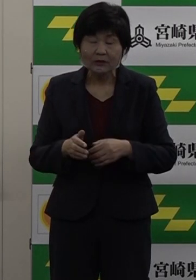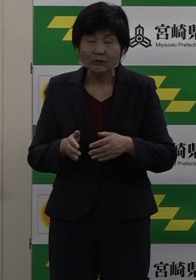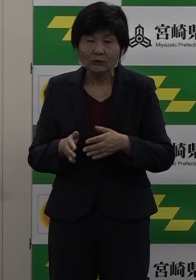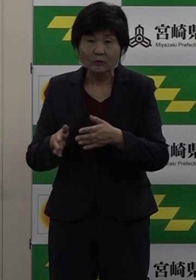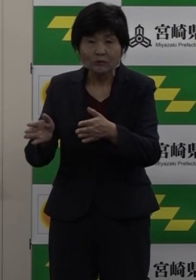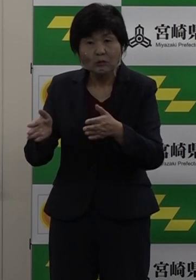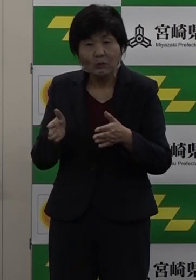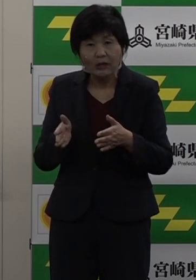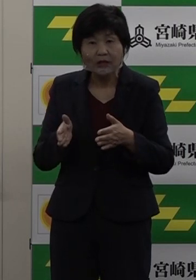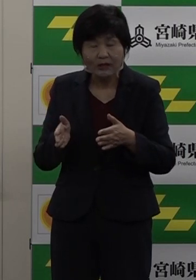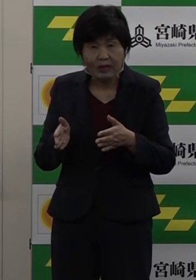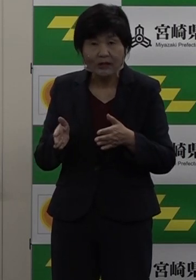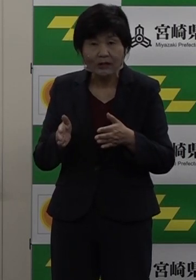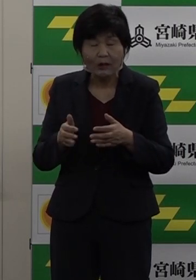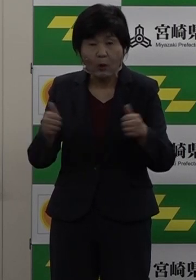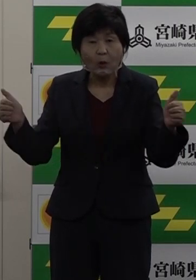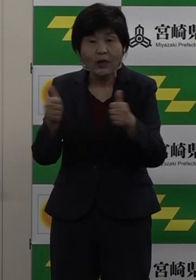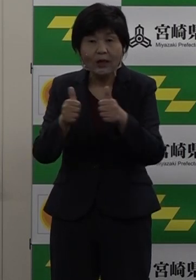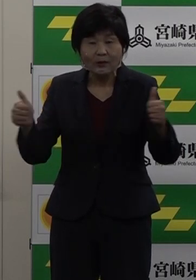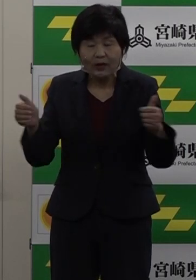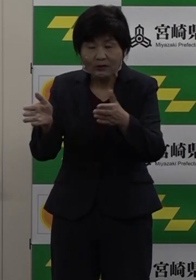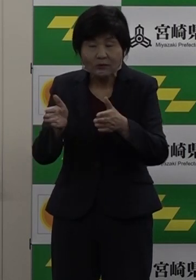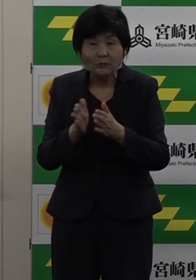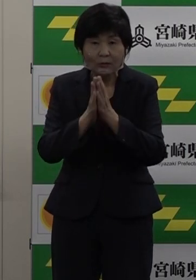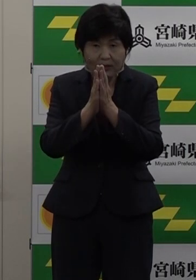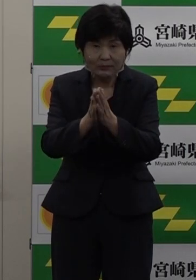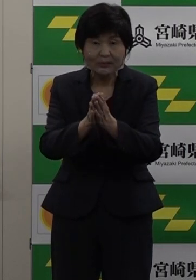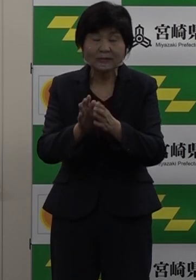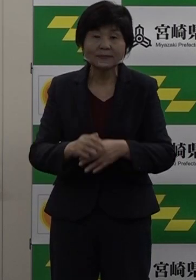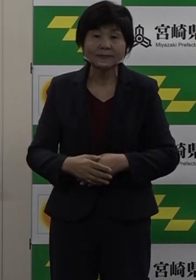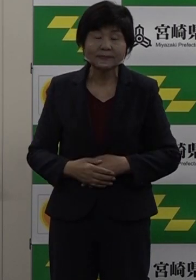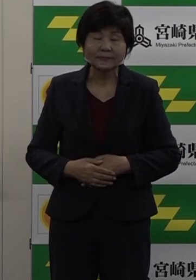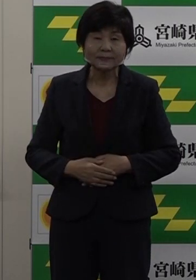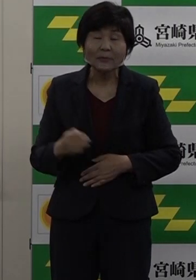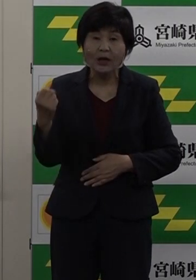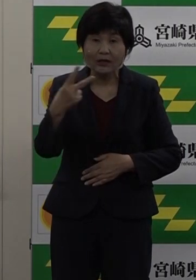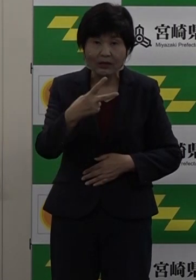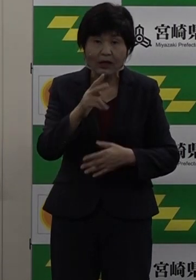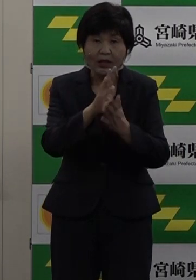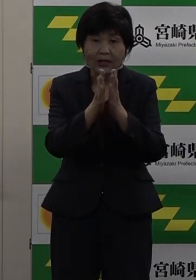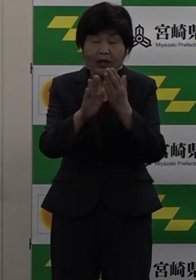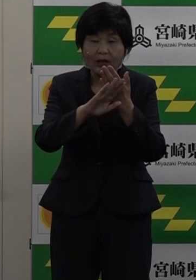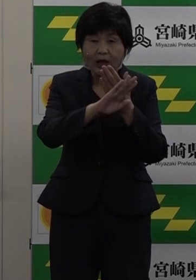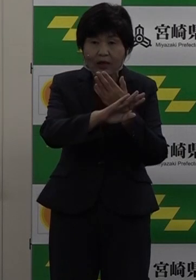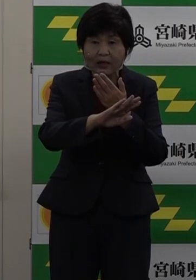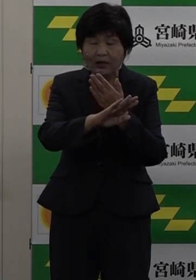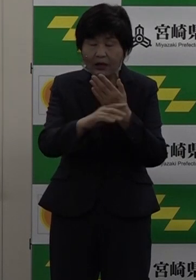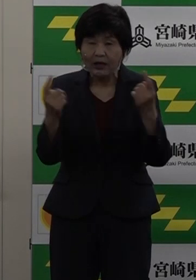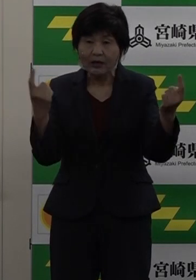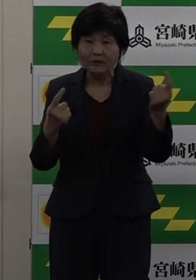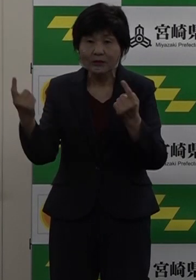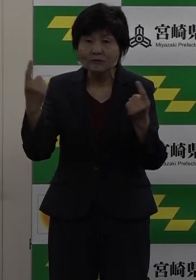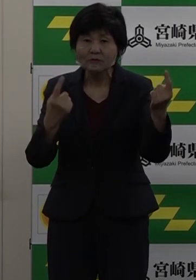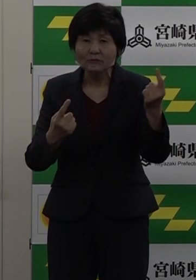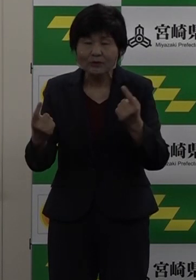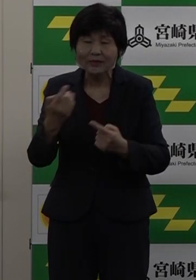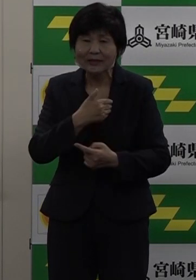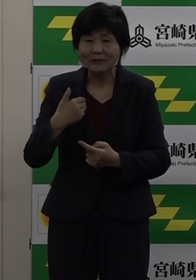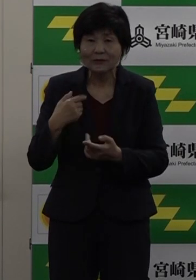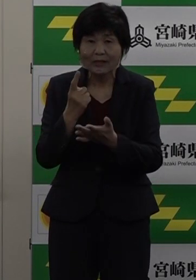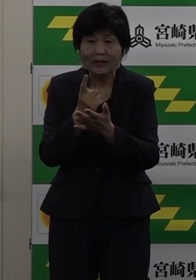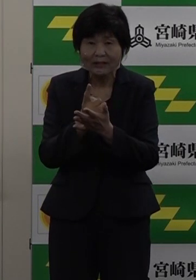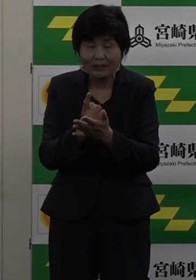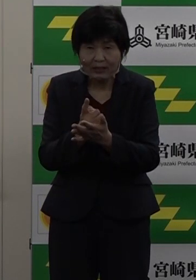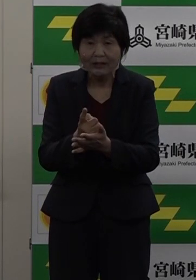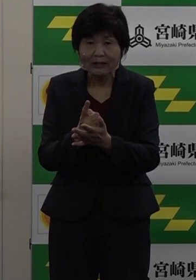については自粛をお願いをしたいと考えております。また県外からの来県についても可能な限り